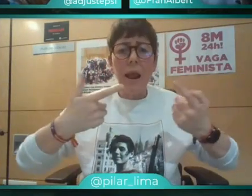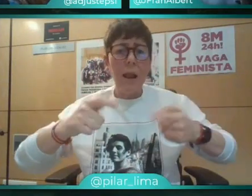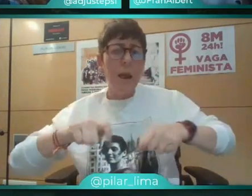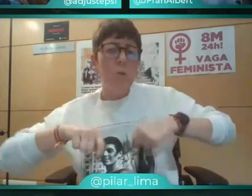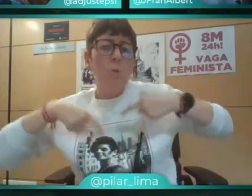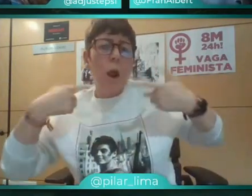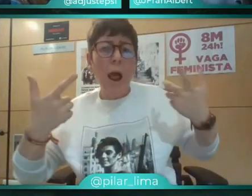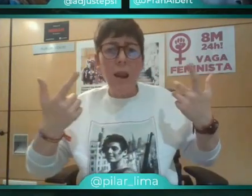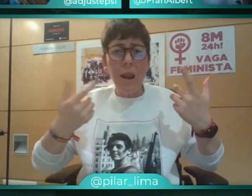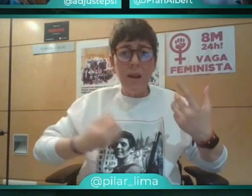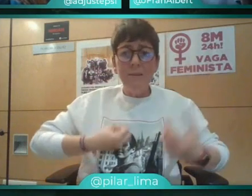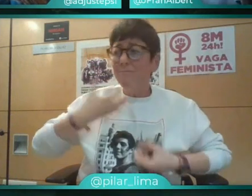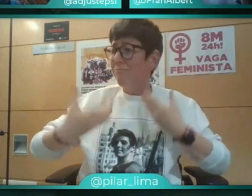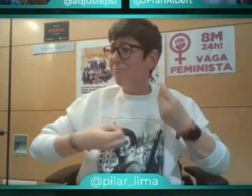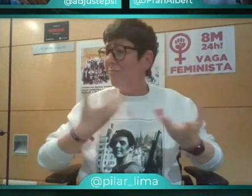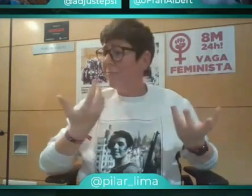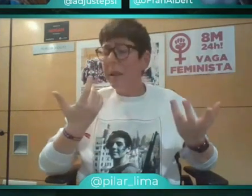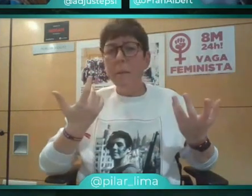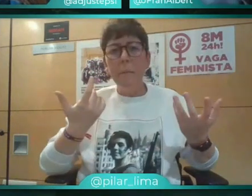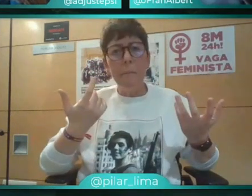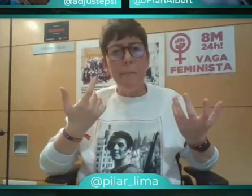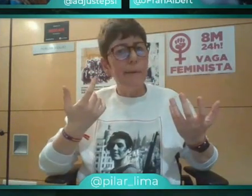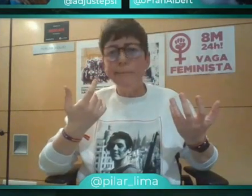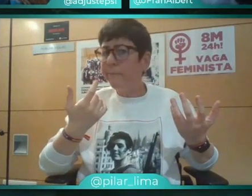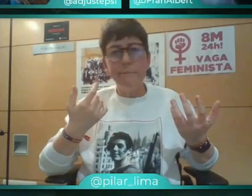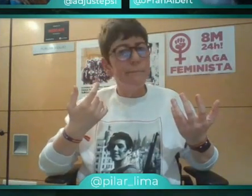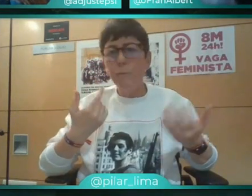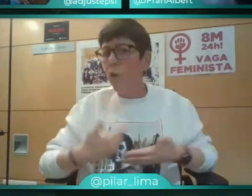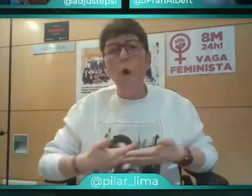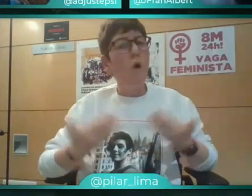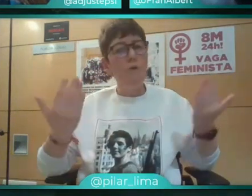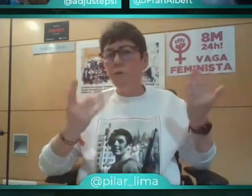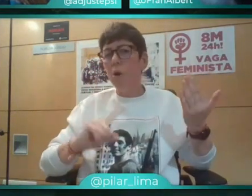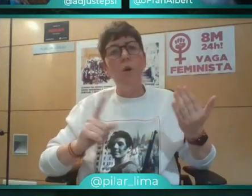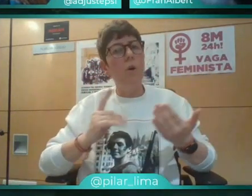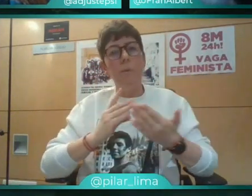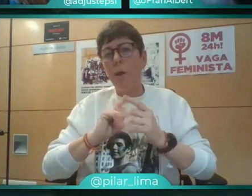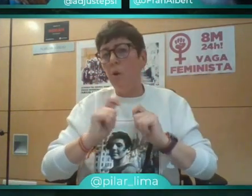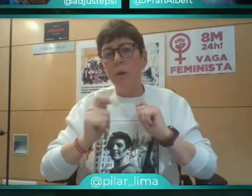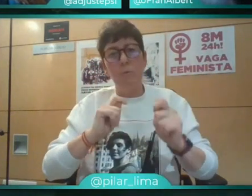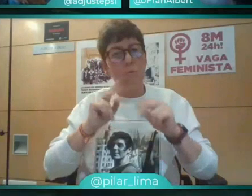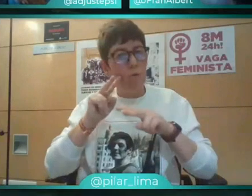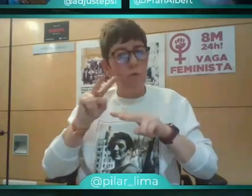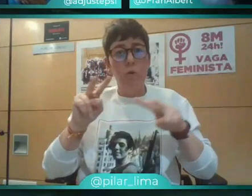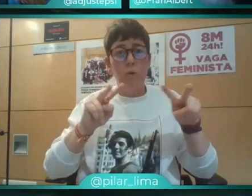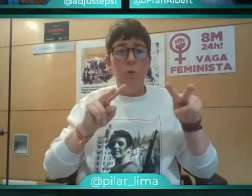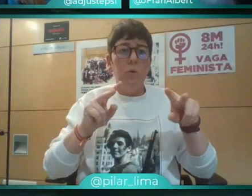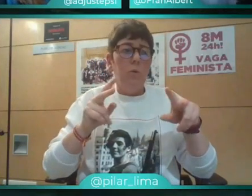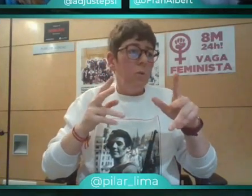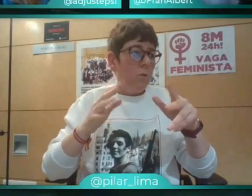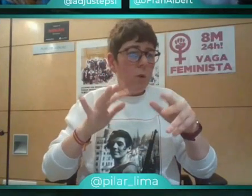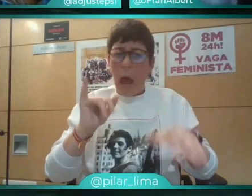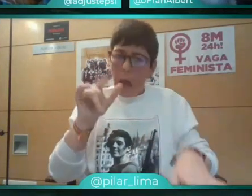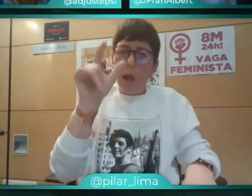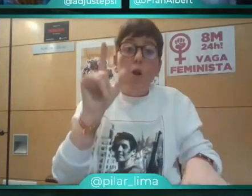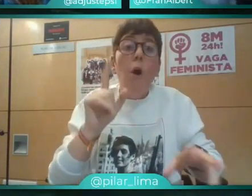palabra yo soy una persona muy muy espontánea y muy natural y improviso pero ya no confío en los medios